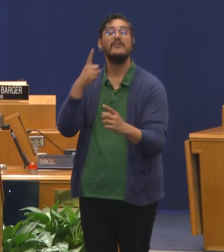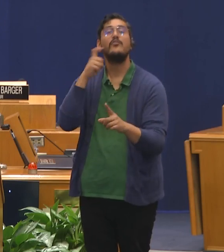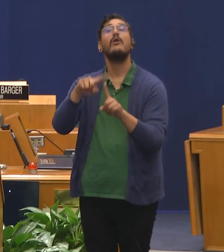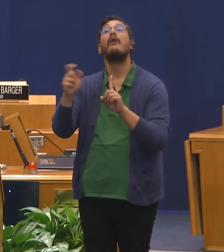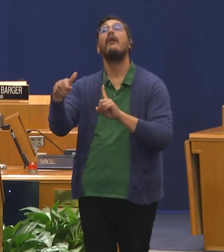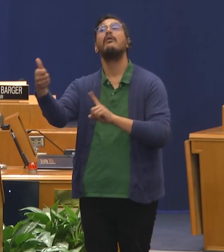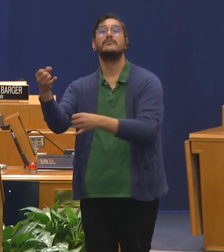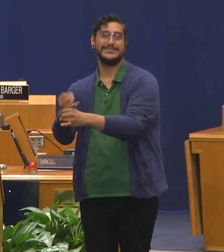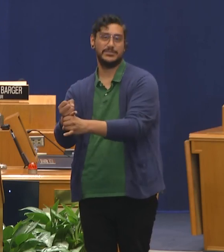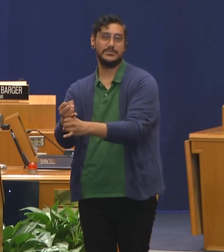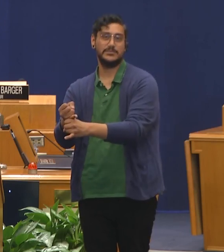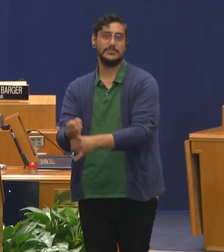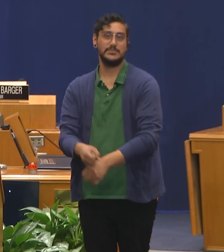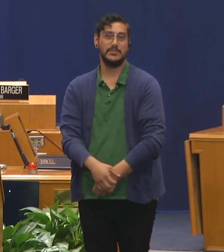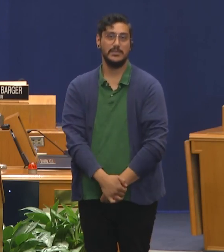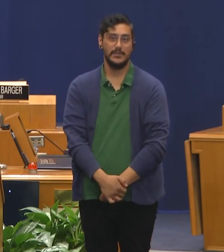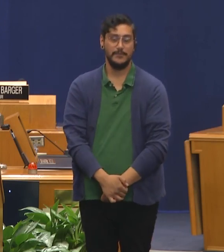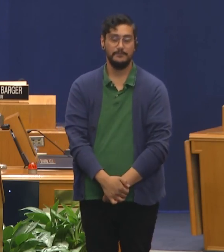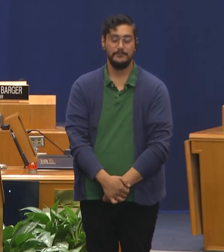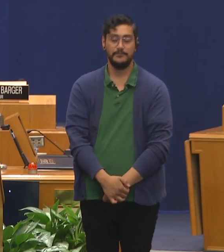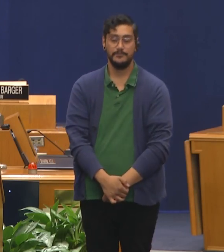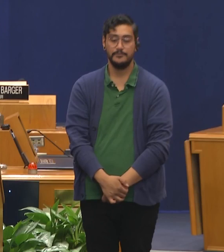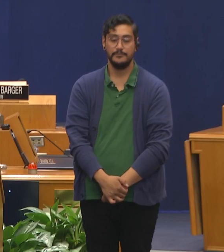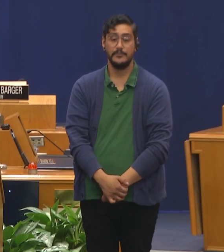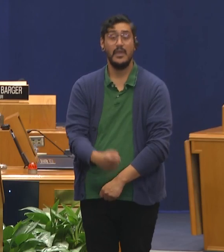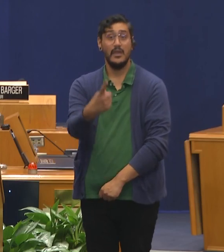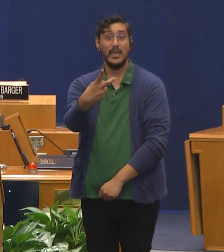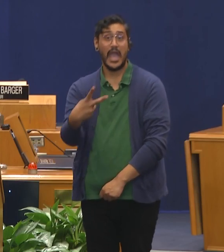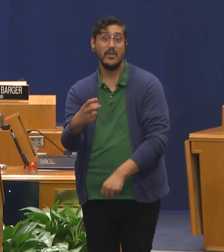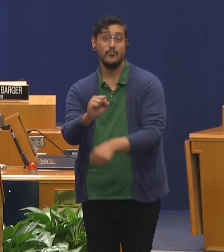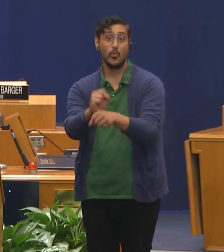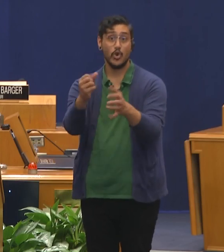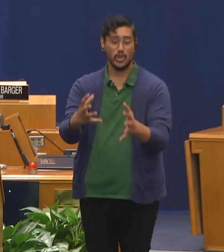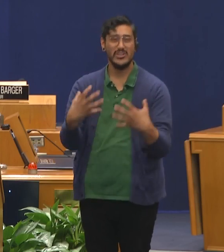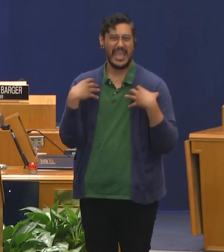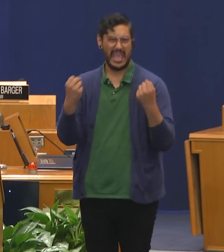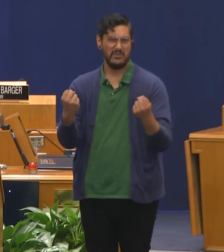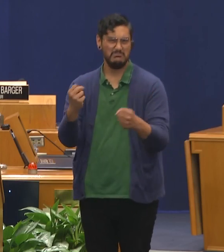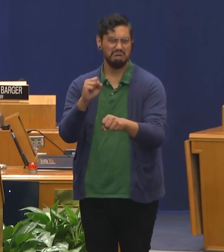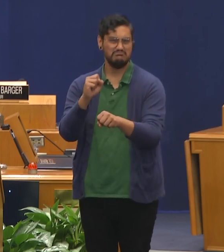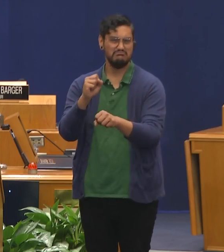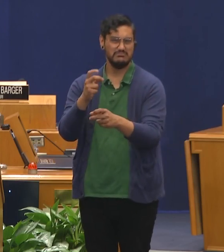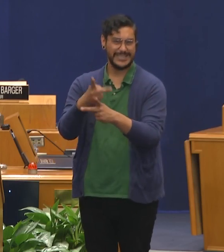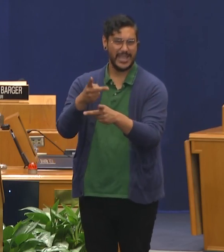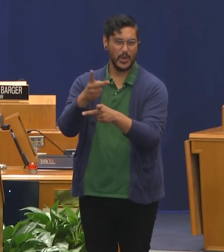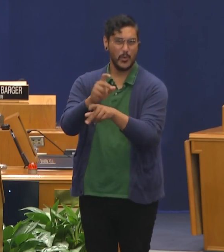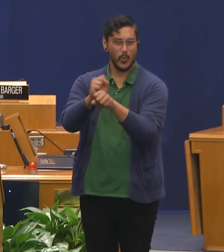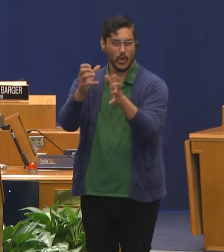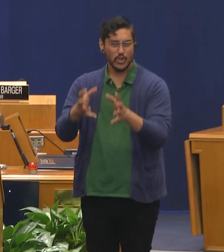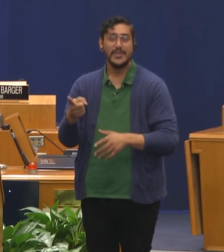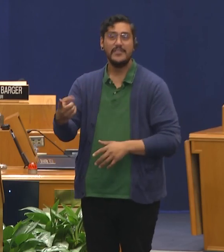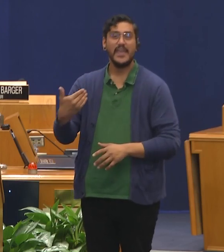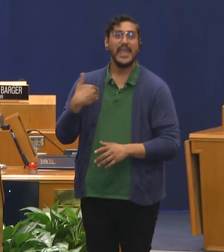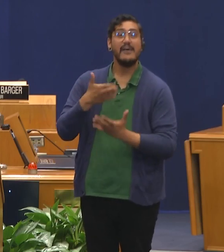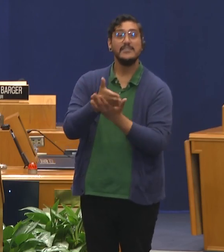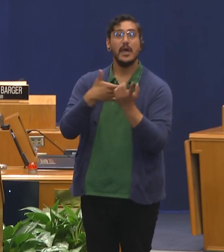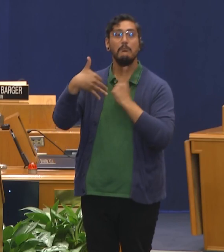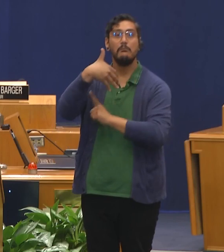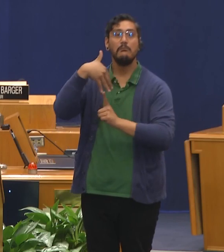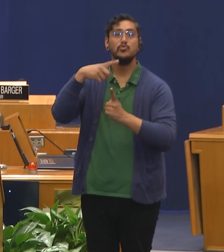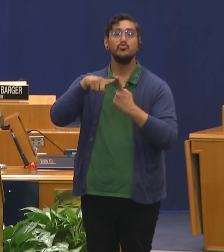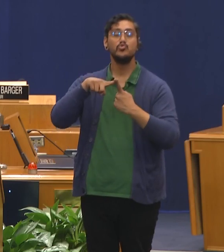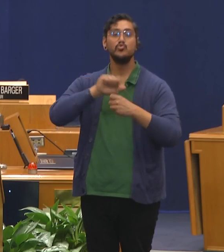entornos. La mitad de los trabajadores de la salud tenían exposición conocida al COVID-19